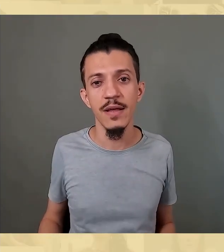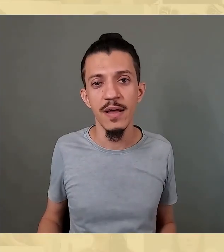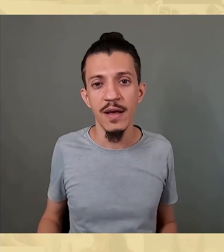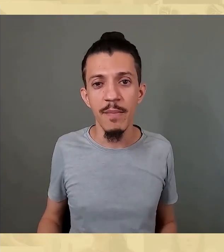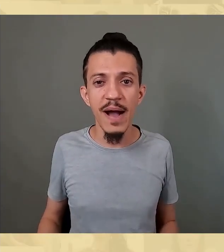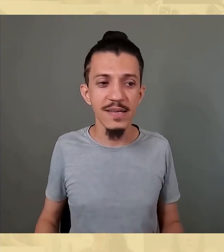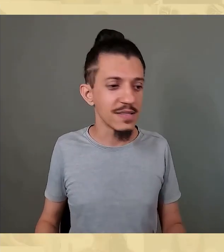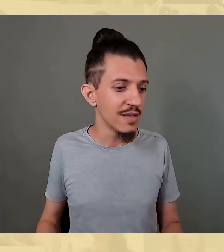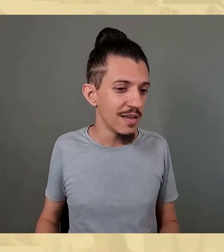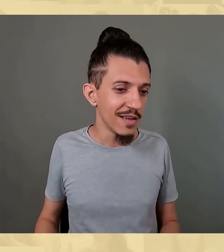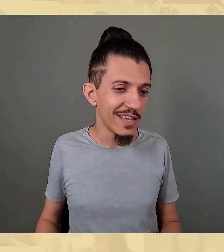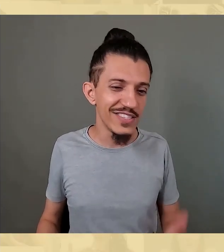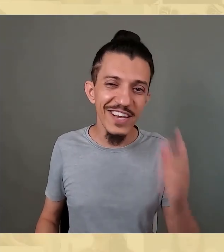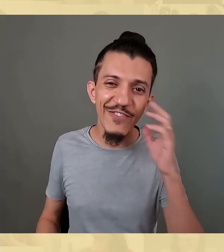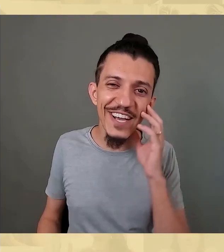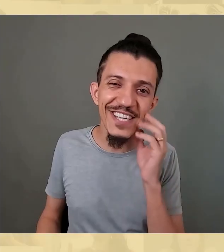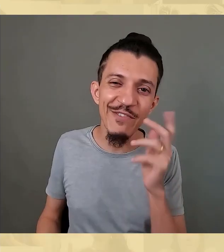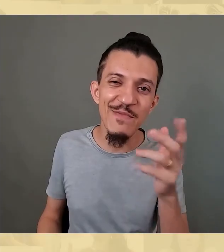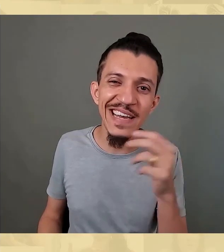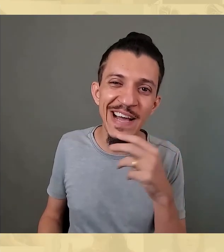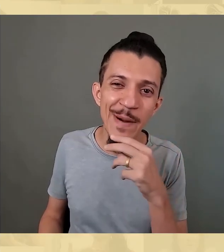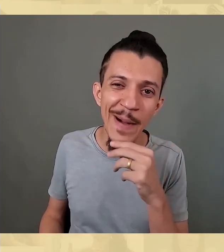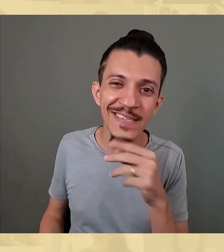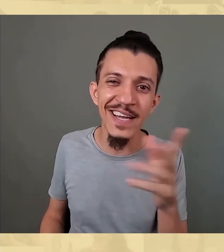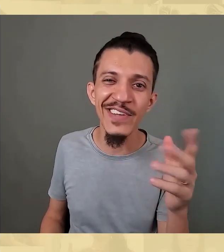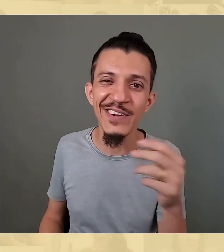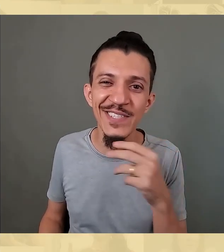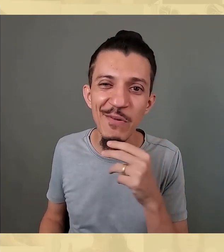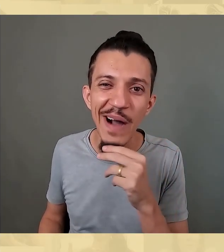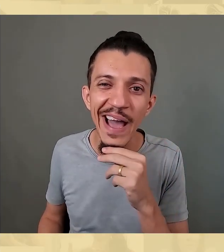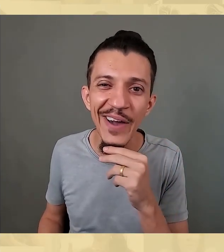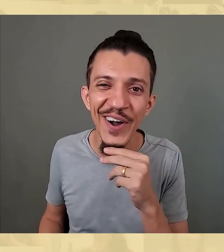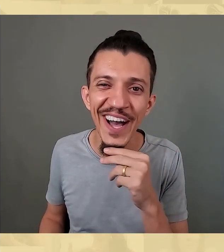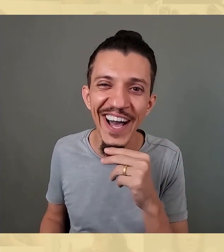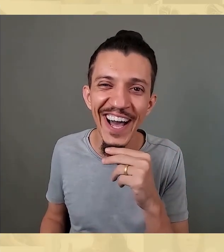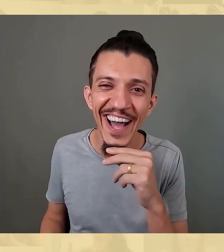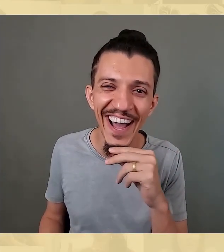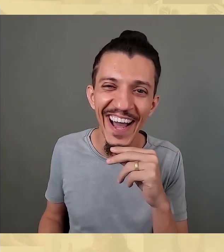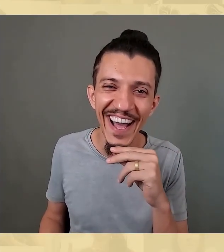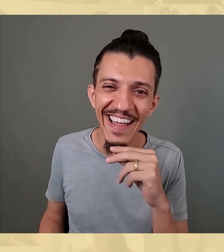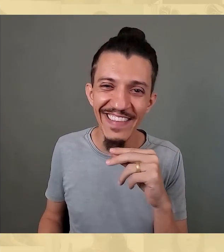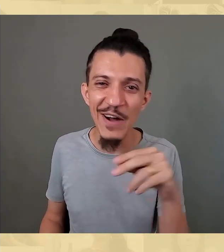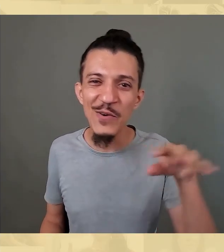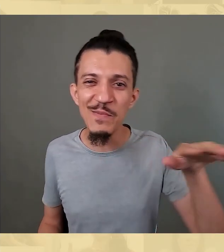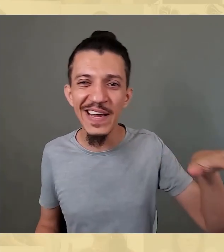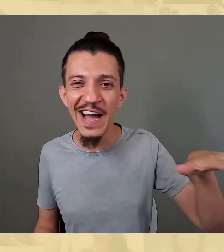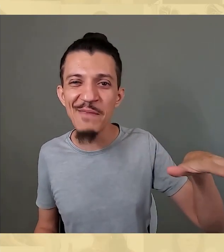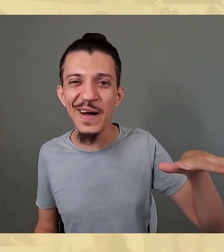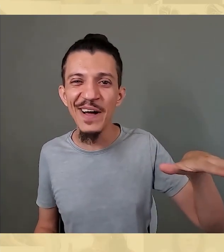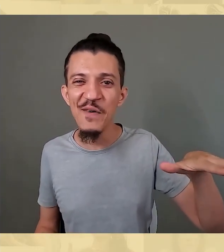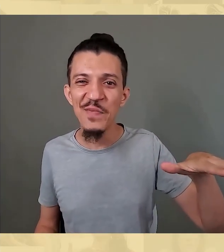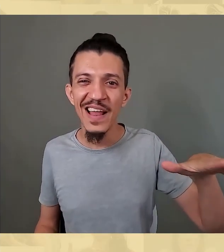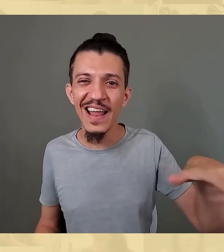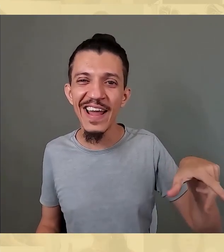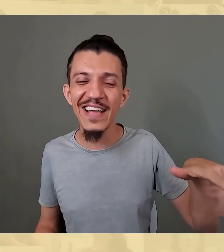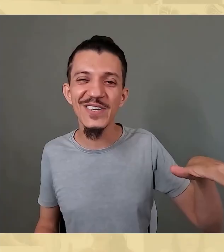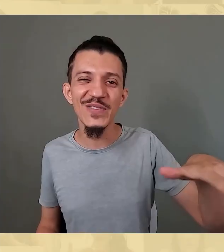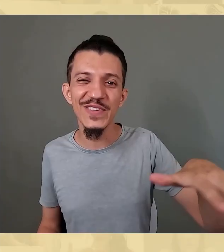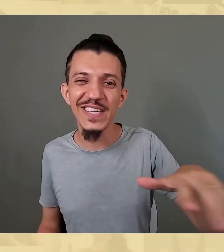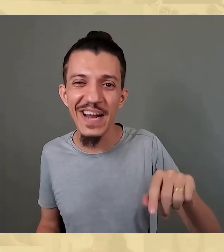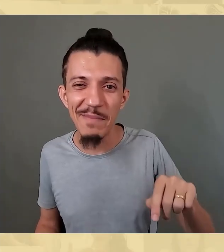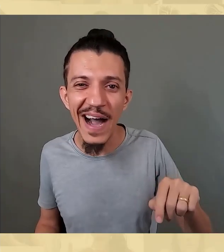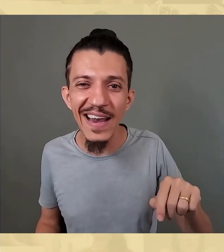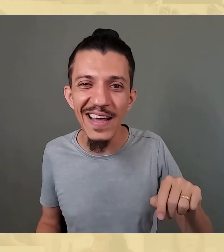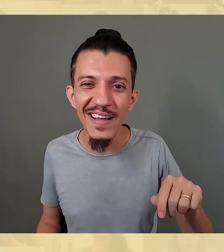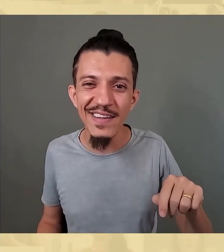ele. Mas, que dia que foi que você viu uma lhama passando aí no seu bairro? Tem alguma lhama lá na região onde